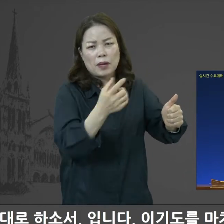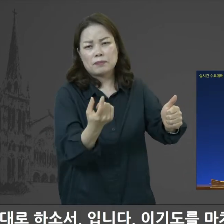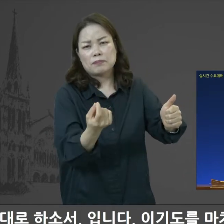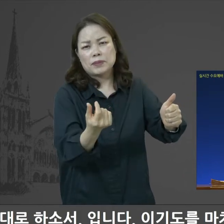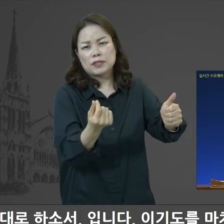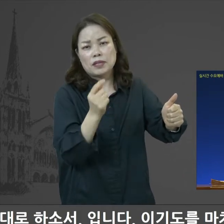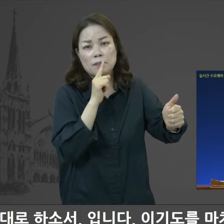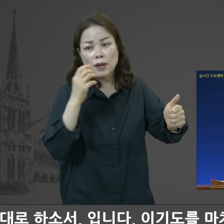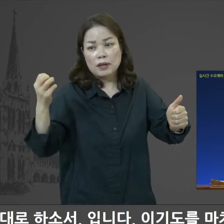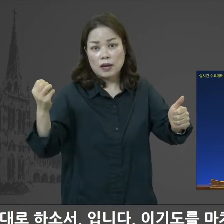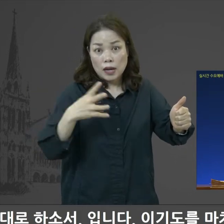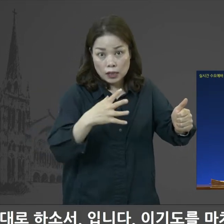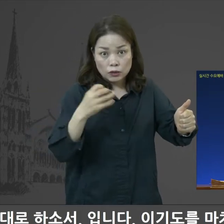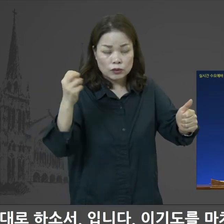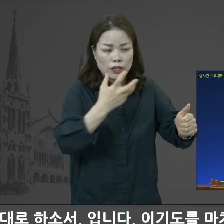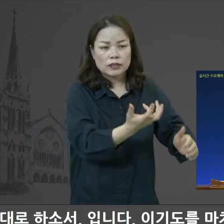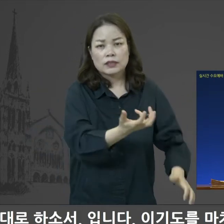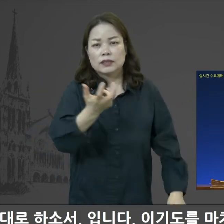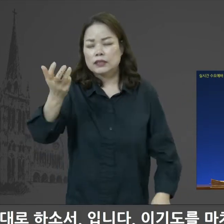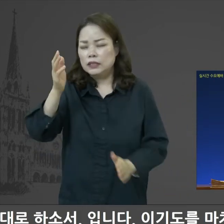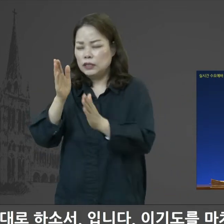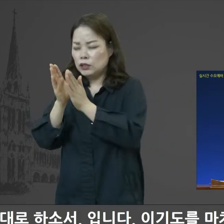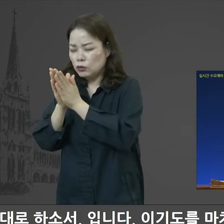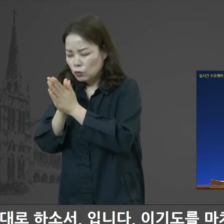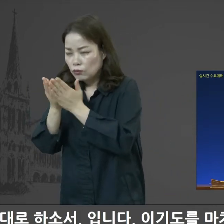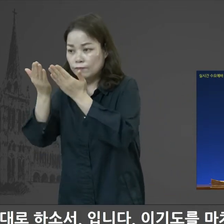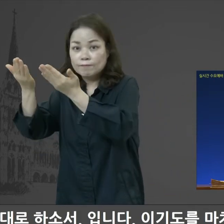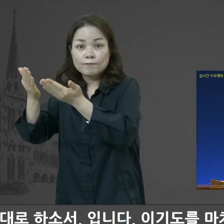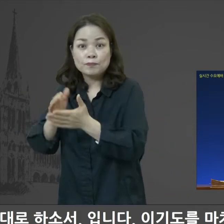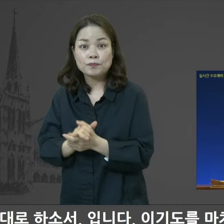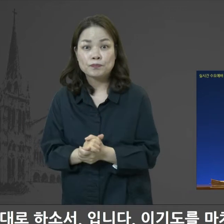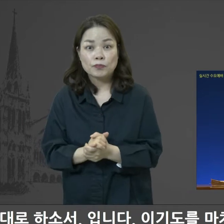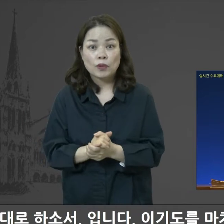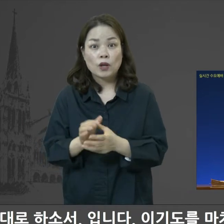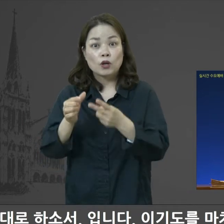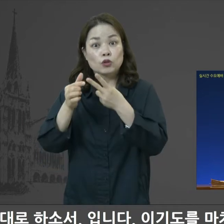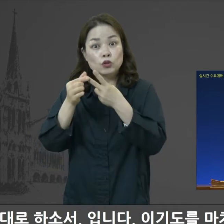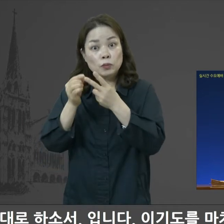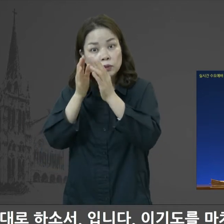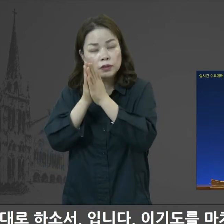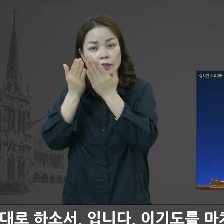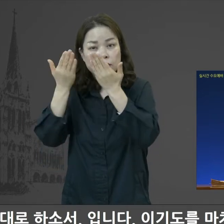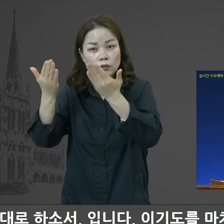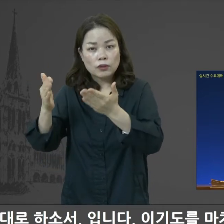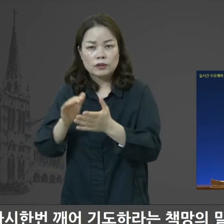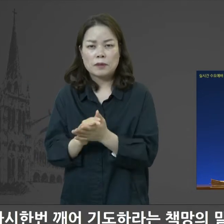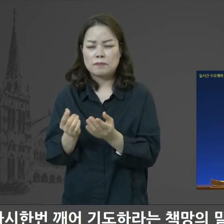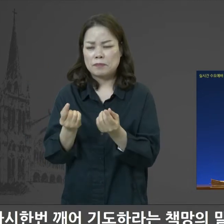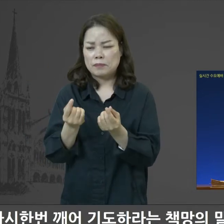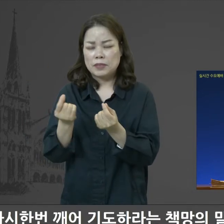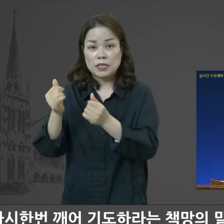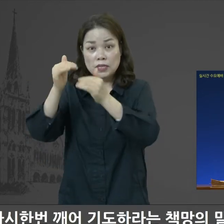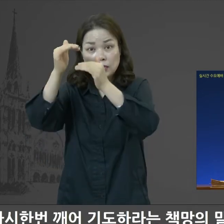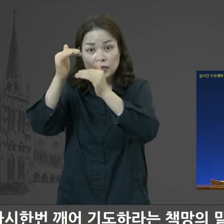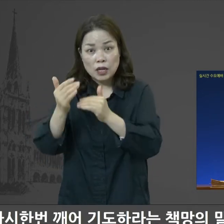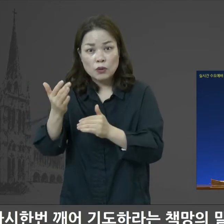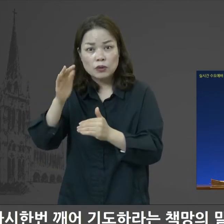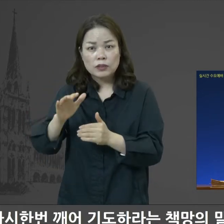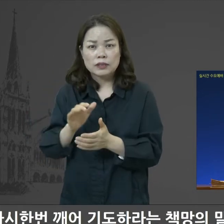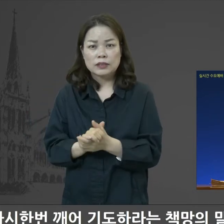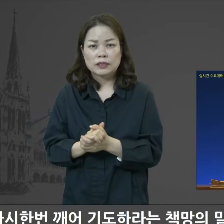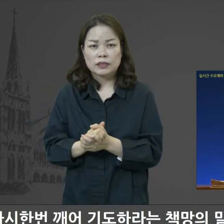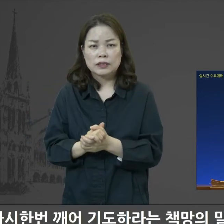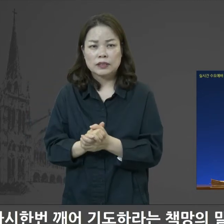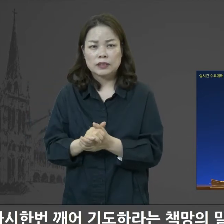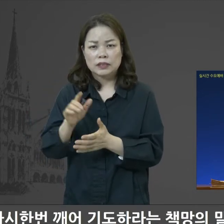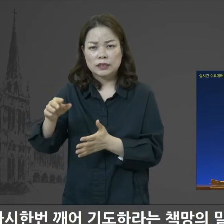말씀을 하시고는 다시 기도하러 가셨습니다. 두 번째 기도는 앞의 기도와 비슷하지만 이 잔을